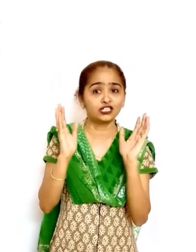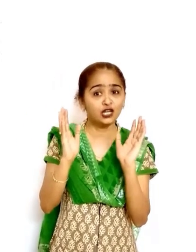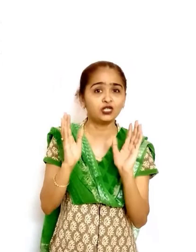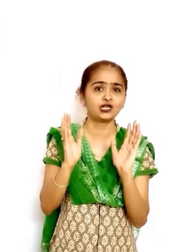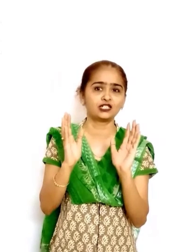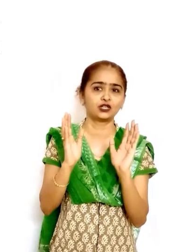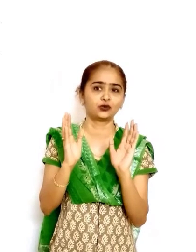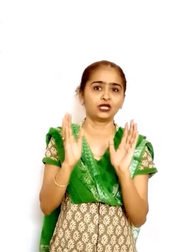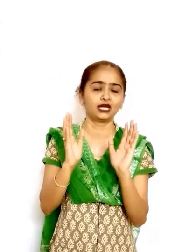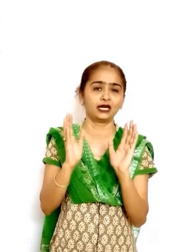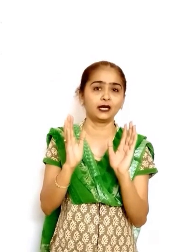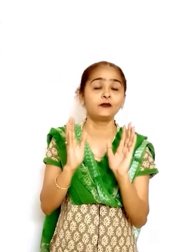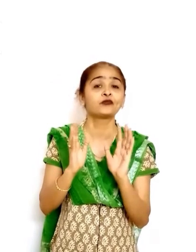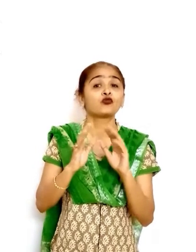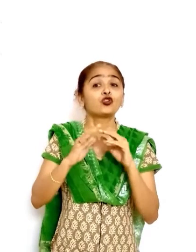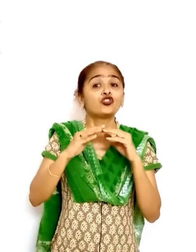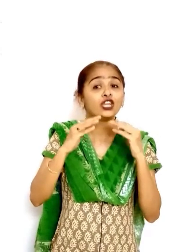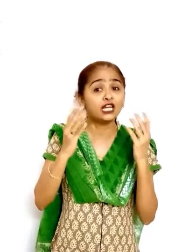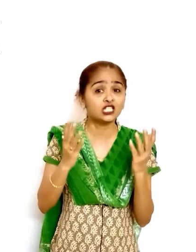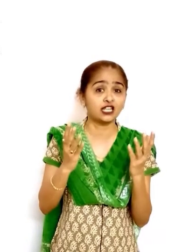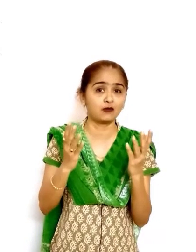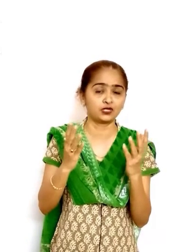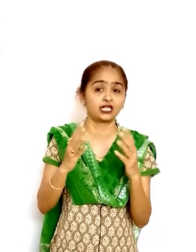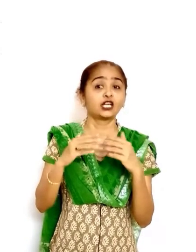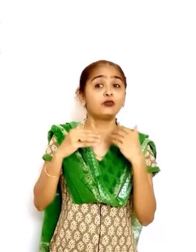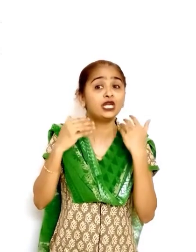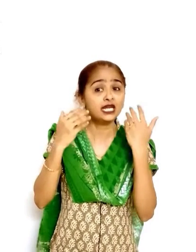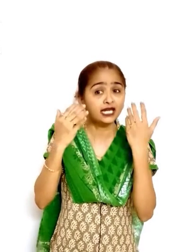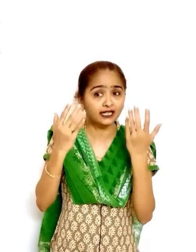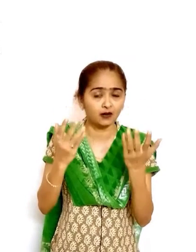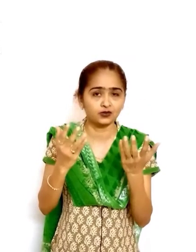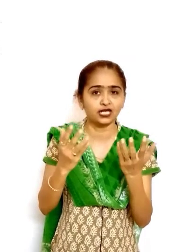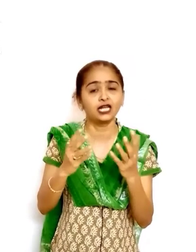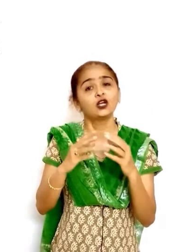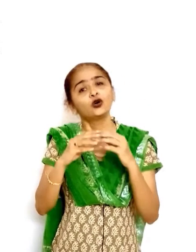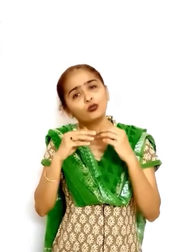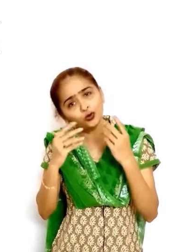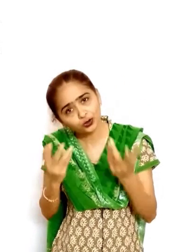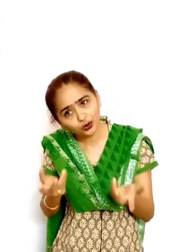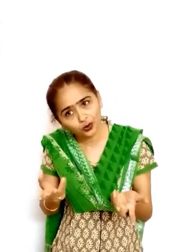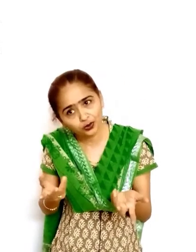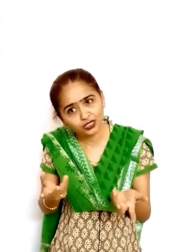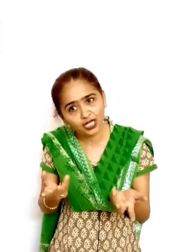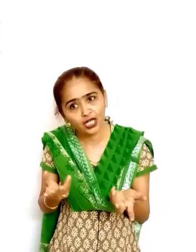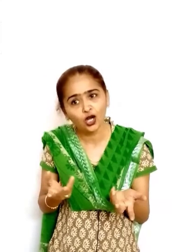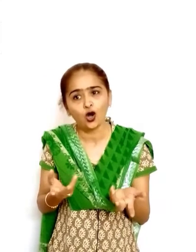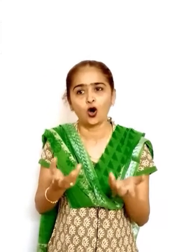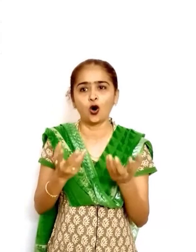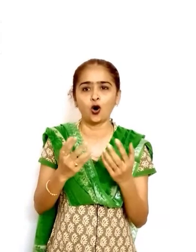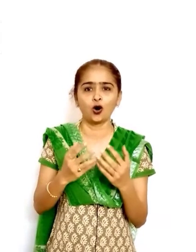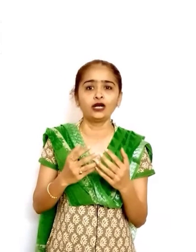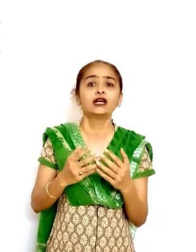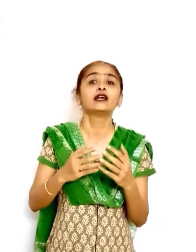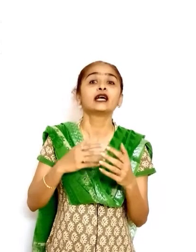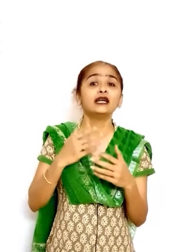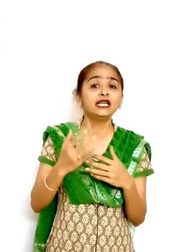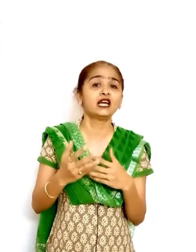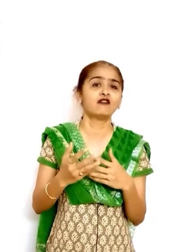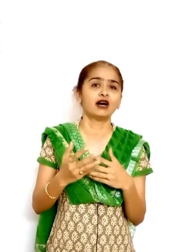जितने भी जलचर होते हैं वो तेज ताप से, गर्मी के ताप से मुक्त हो उठते हैं, और ठंडी